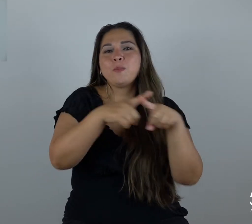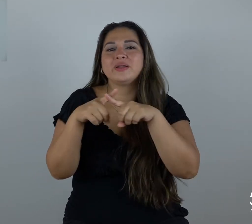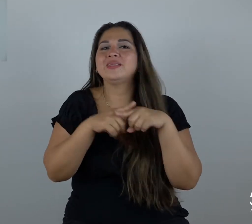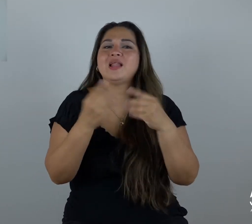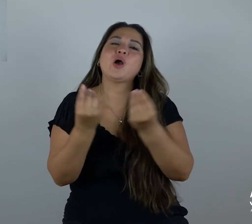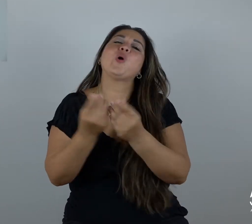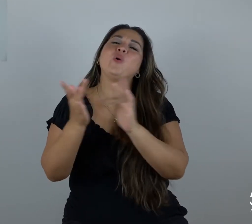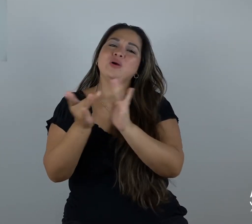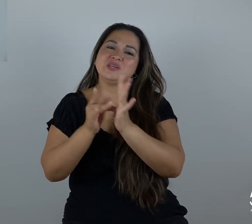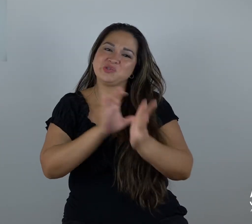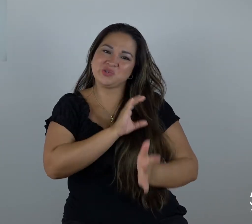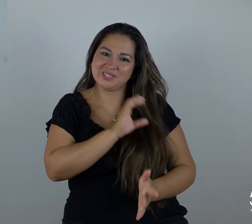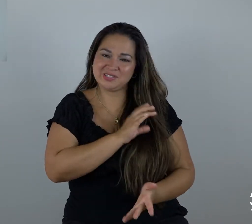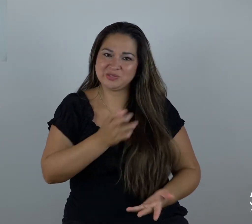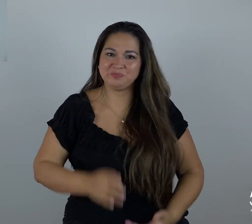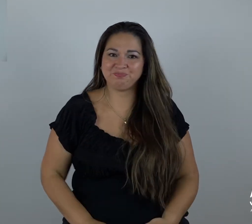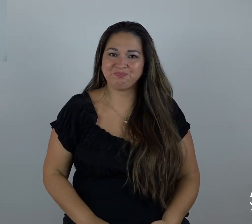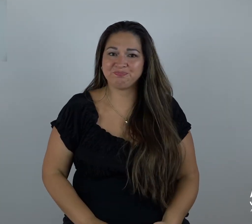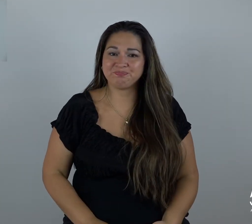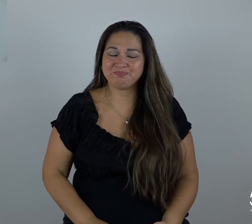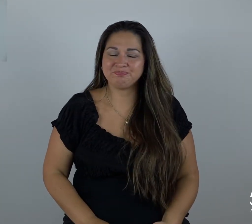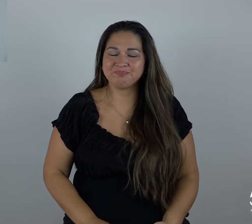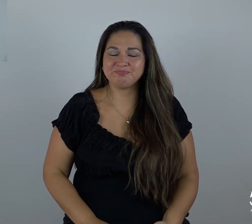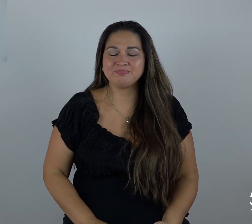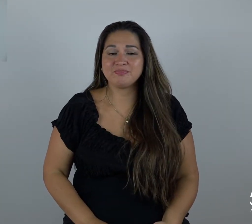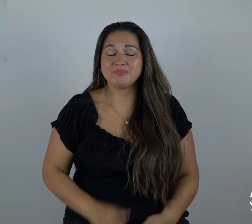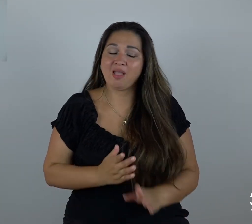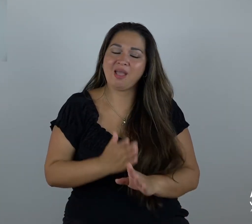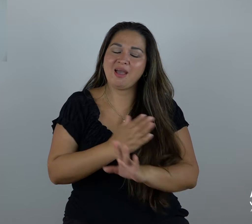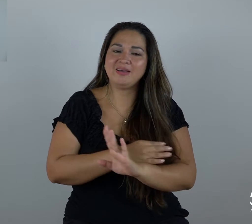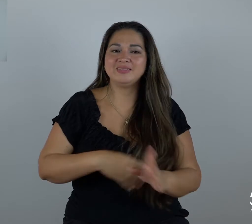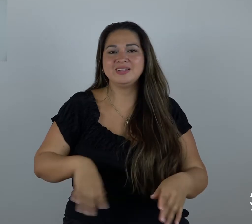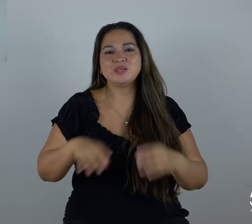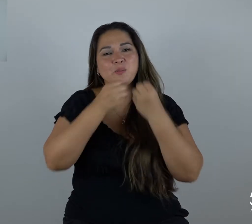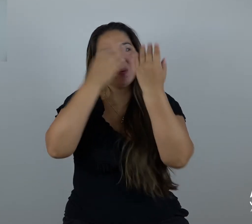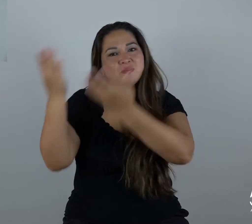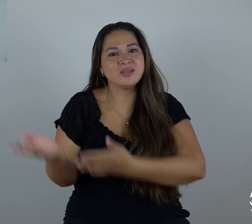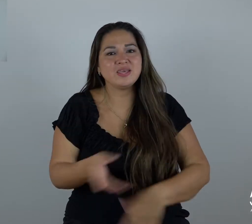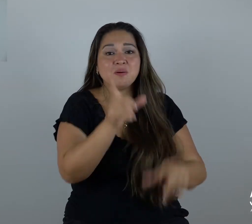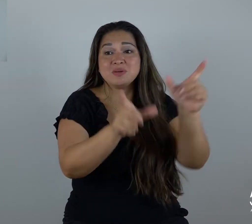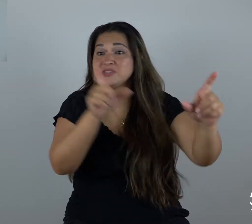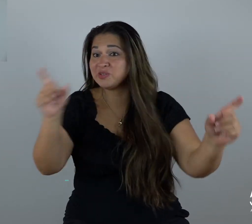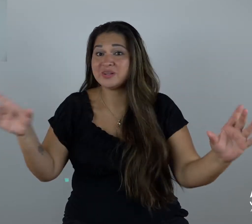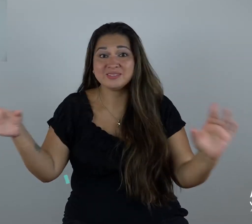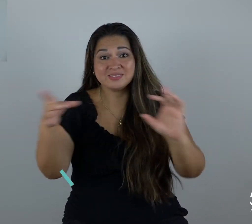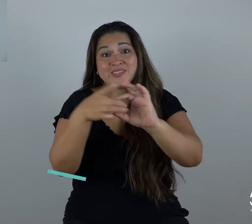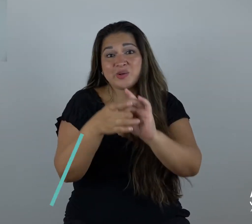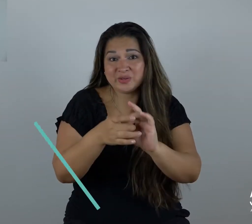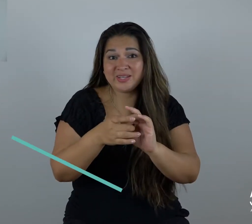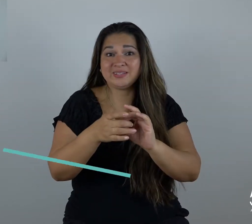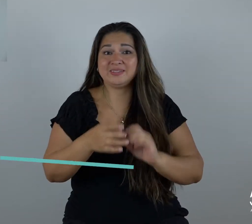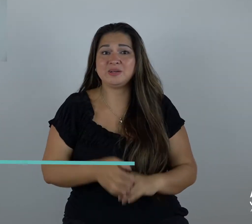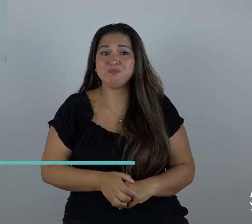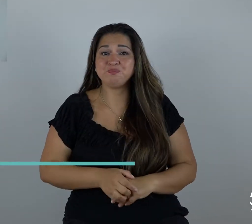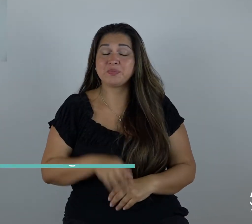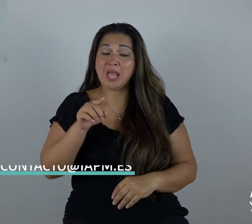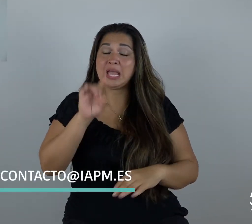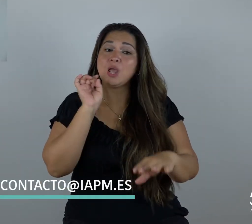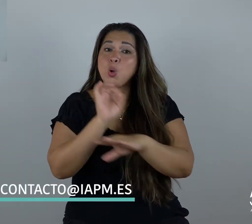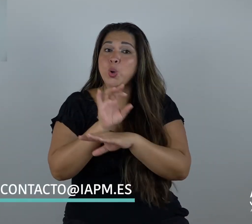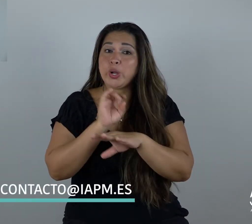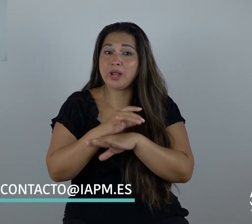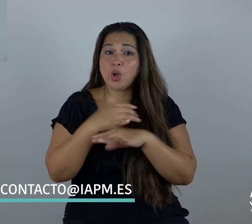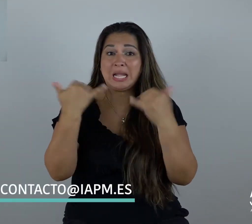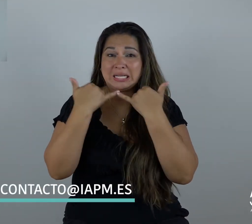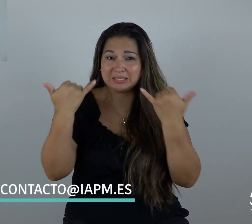estamos denominando discipulado. Antes de nada, por supuesto, dar la bienvenida a todos aquellos que os conectáis. Una vez más, deciros que en el correo